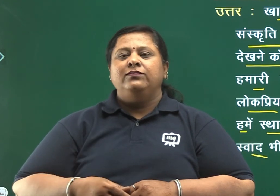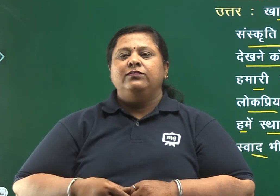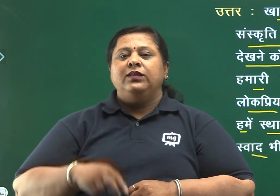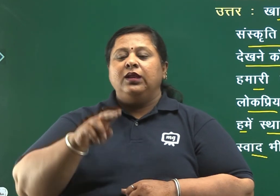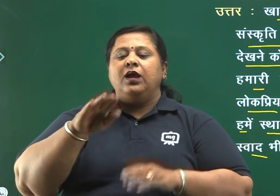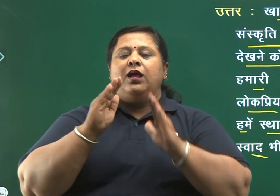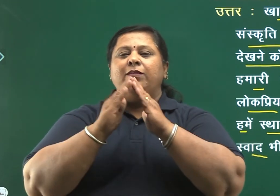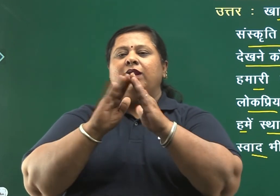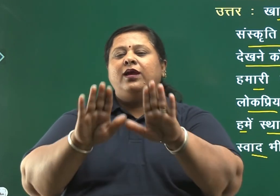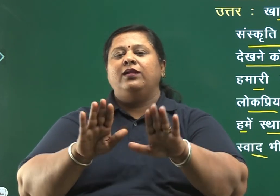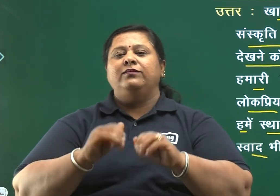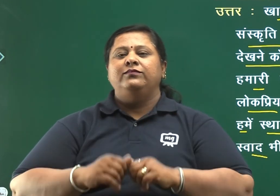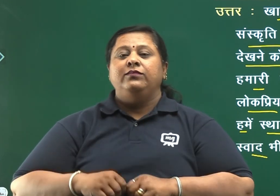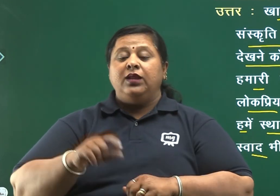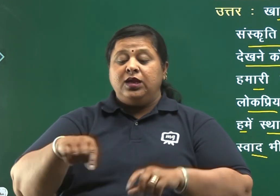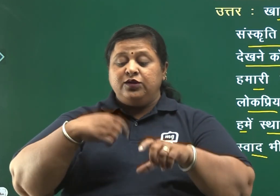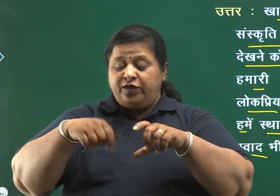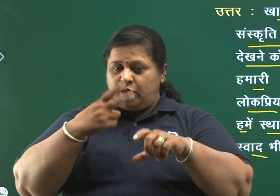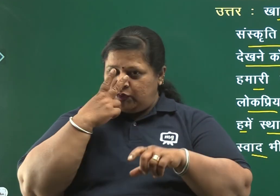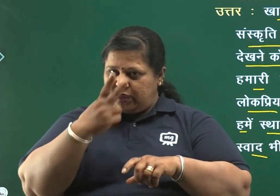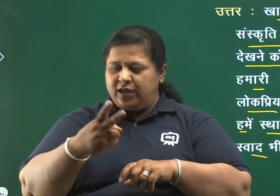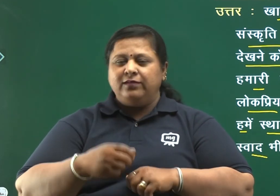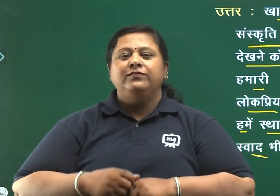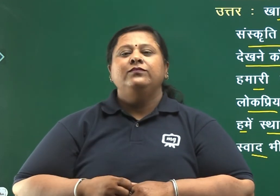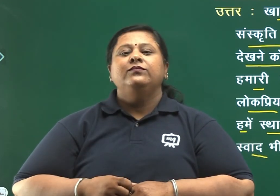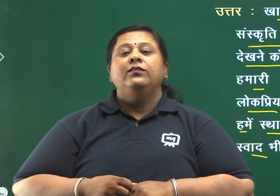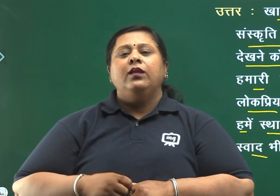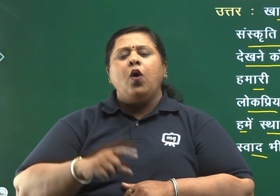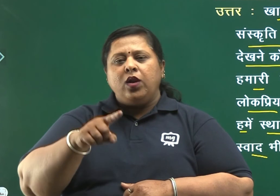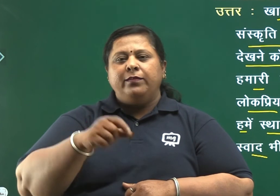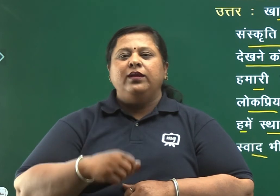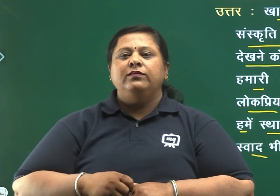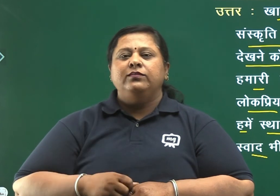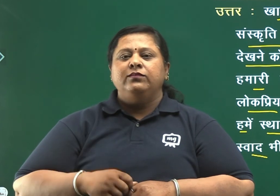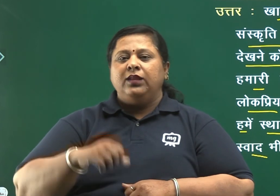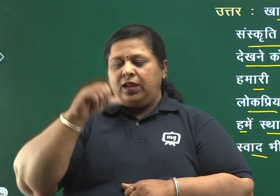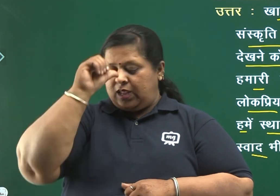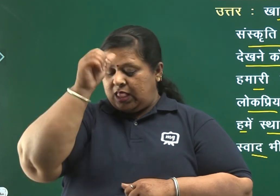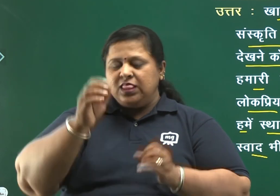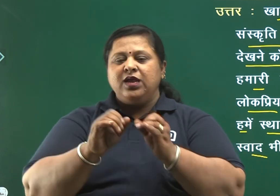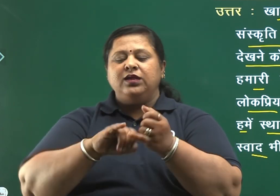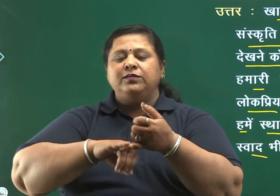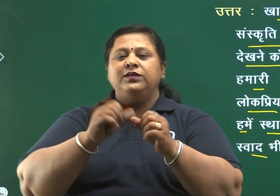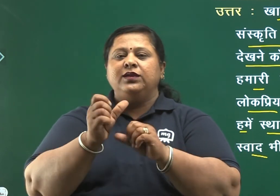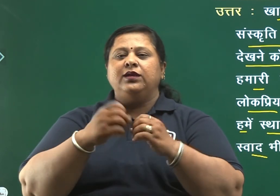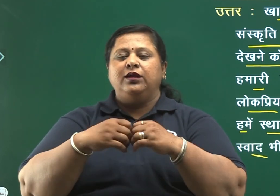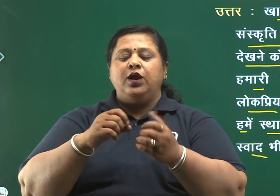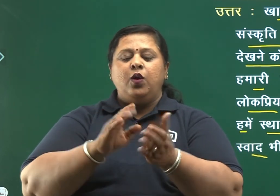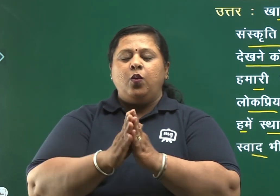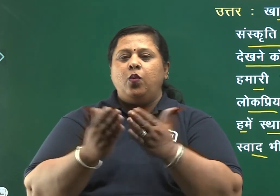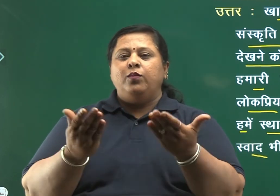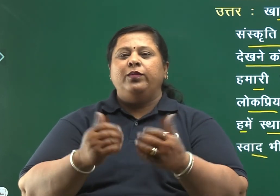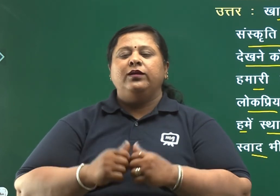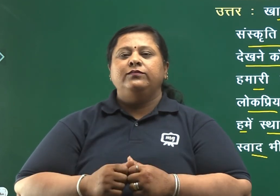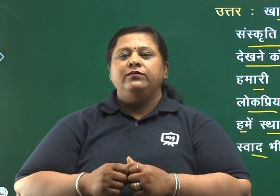घर पर रहकर इस वीडियो को देखें और अपनी हिंदी विषय की नोटबुक